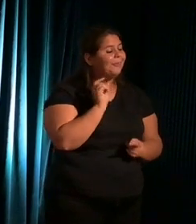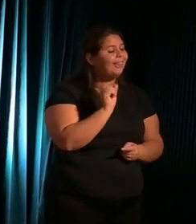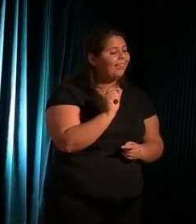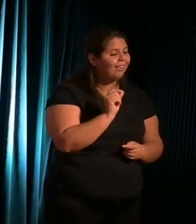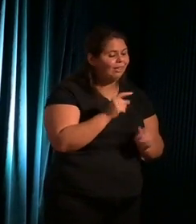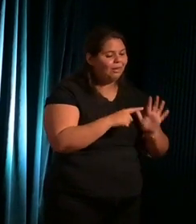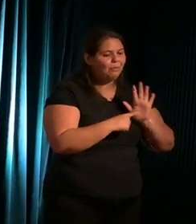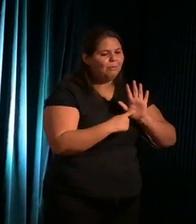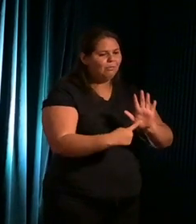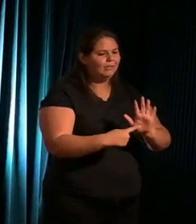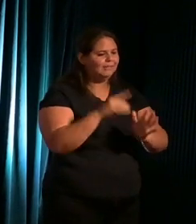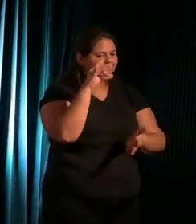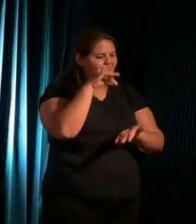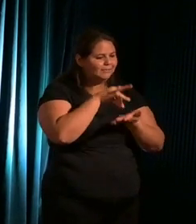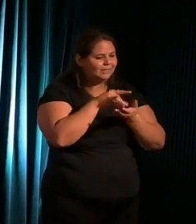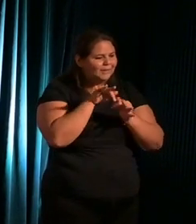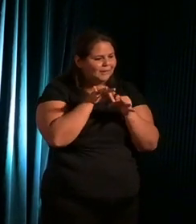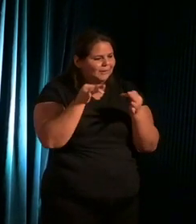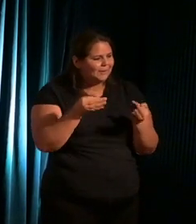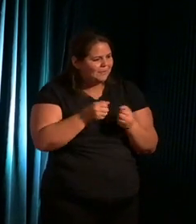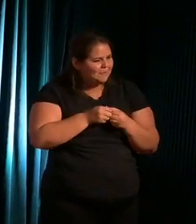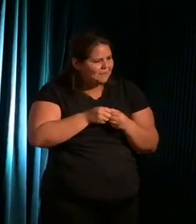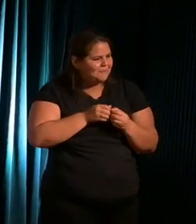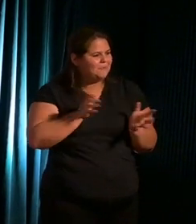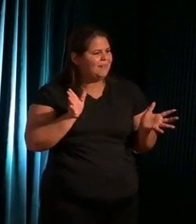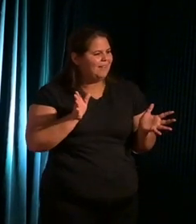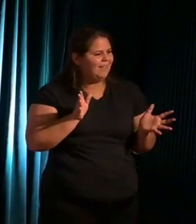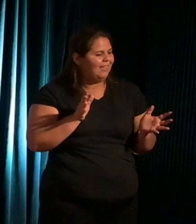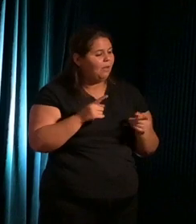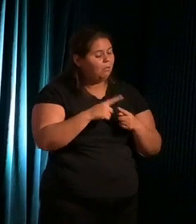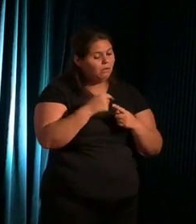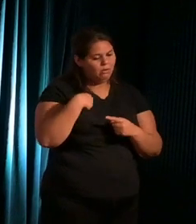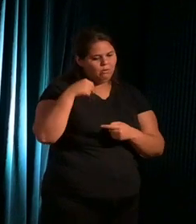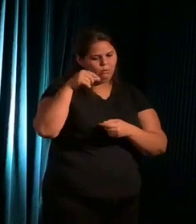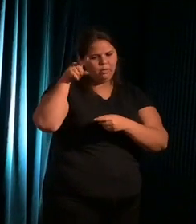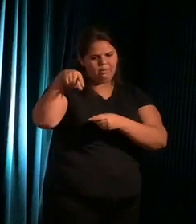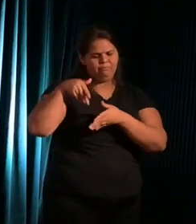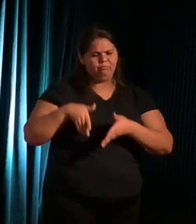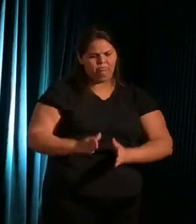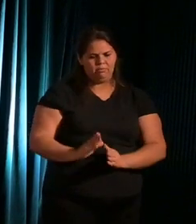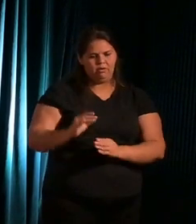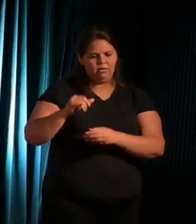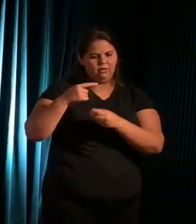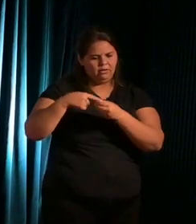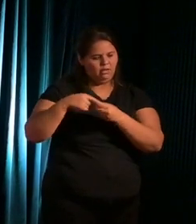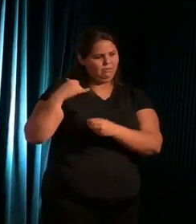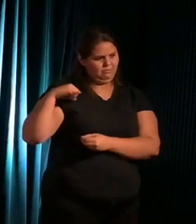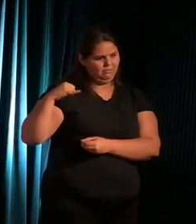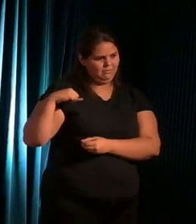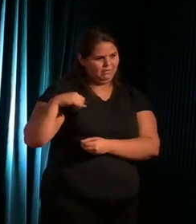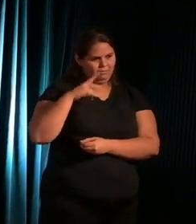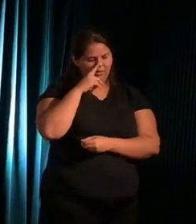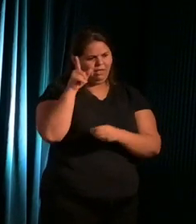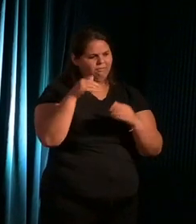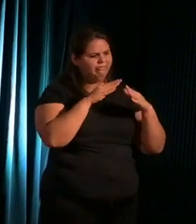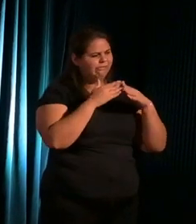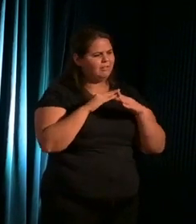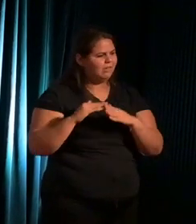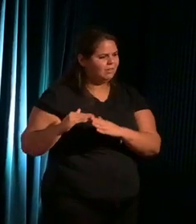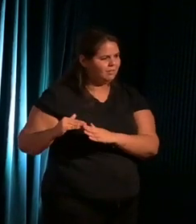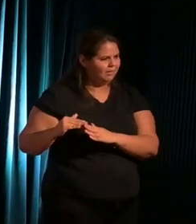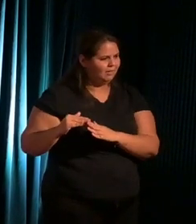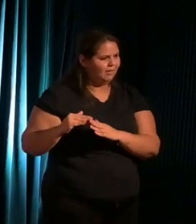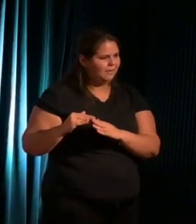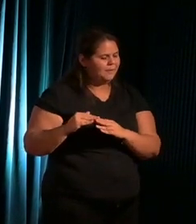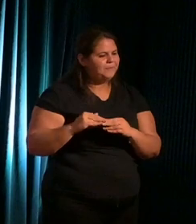maneira do Irajá, onde eu nasci, no Rio de Janeiro, suburbano,